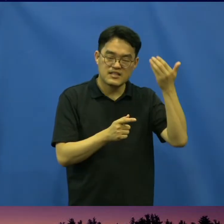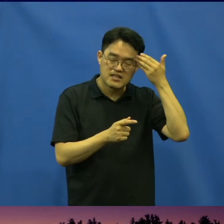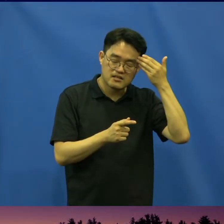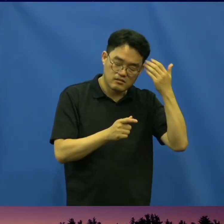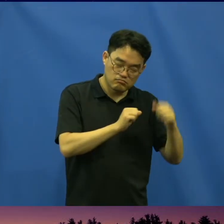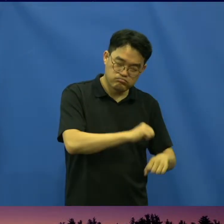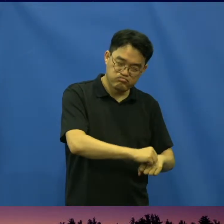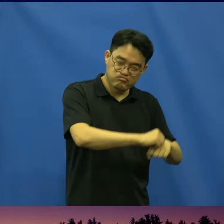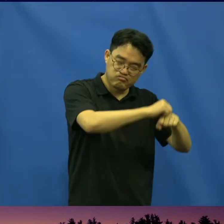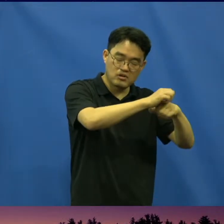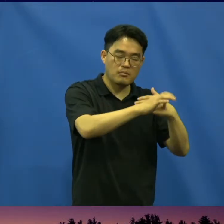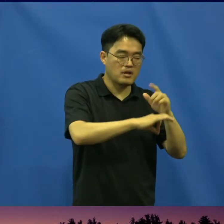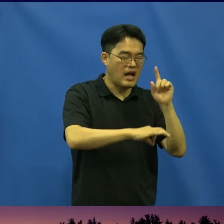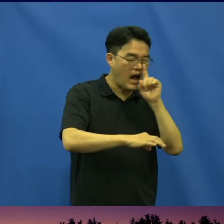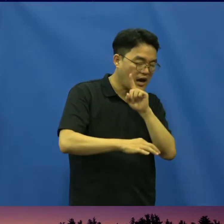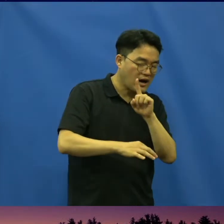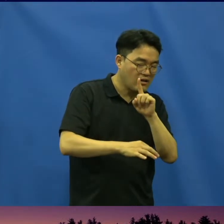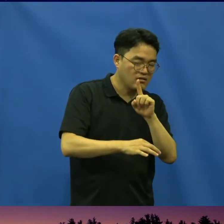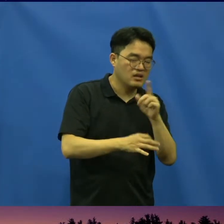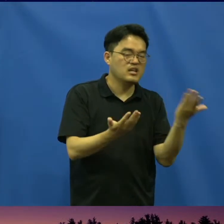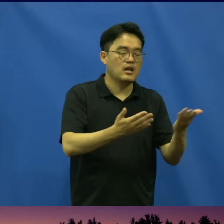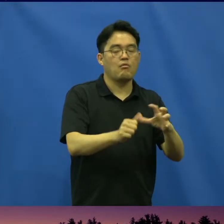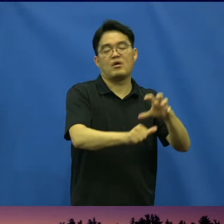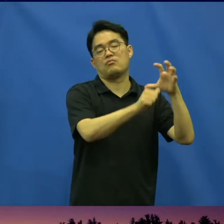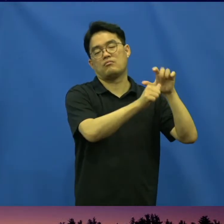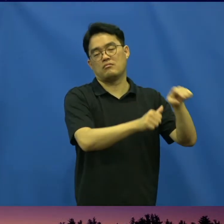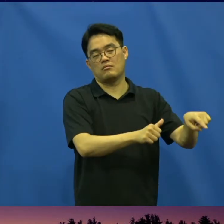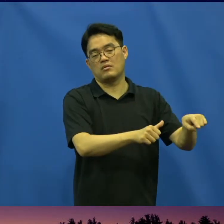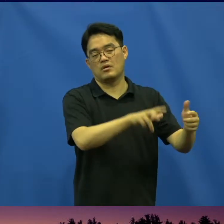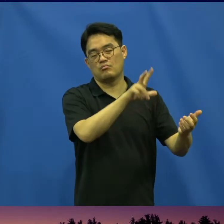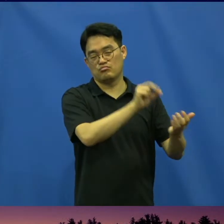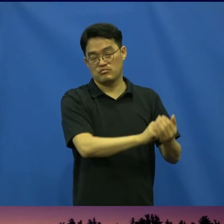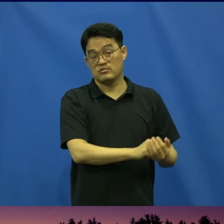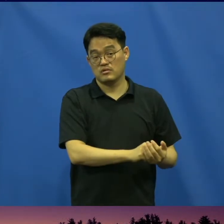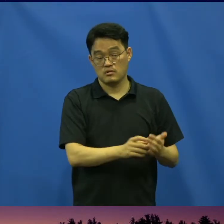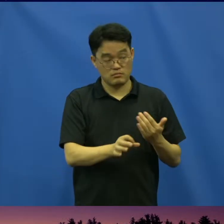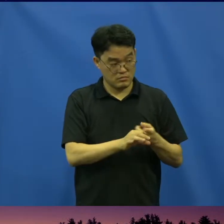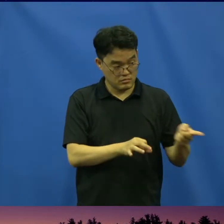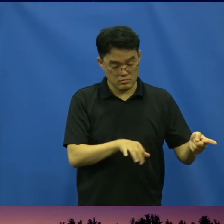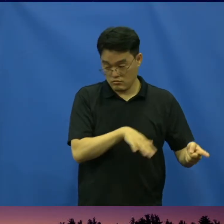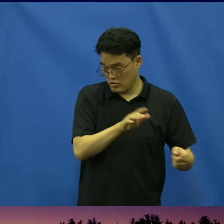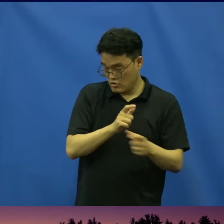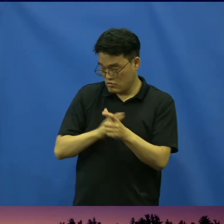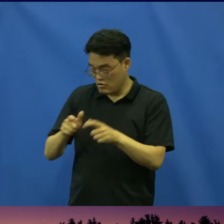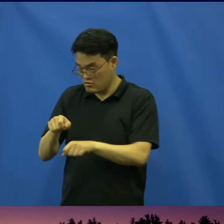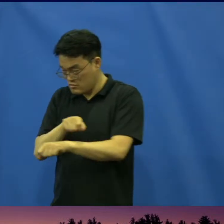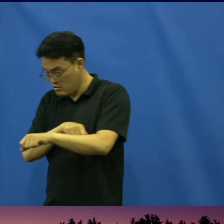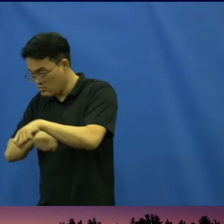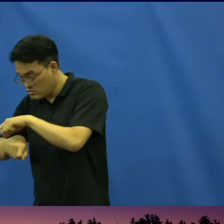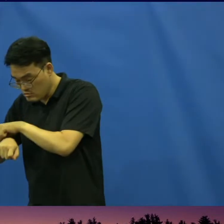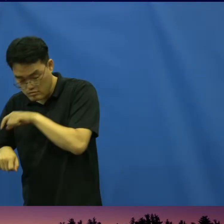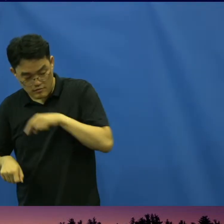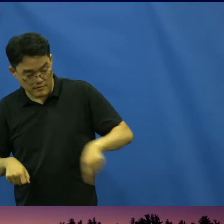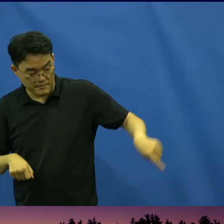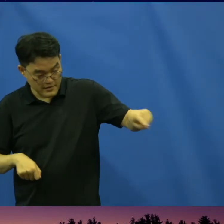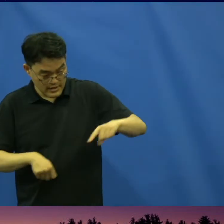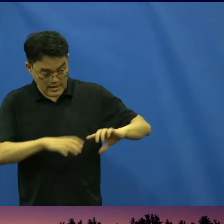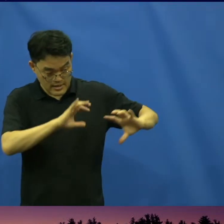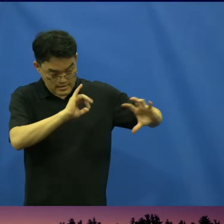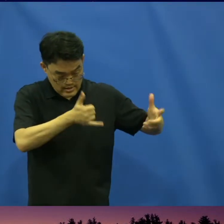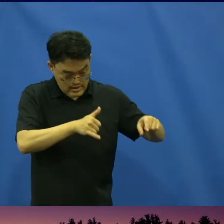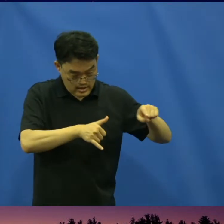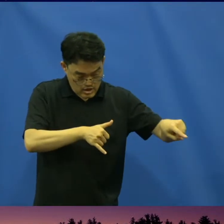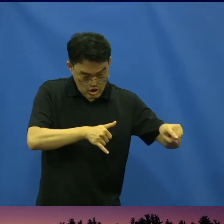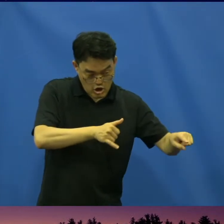합니다. 우리가 더 적극적으로 문명의 이기를 사용하지 않으면 피해를 입어요. 그래서 우리는 문명의 이기에 대한 소극적인 태도보다 더